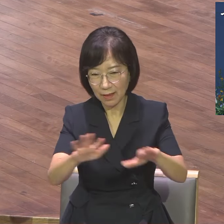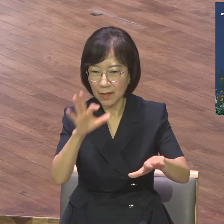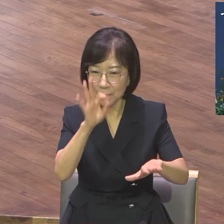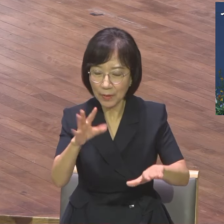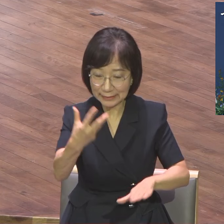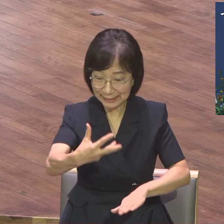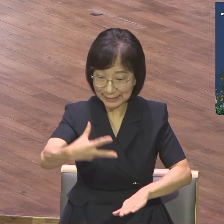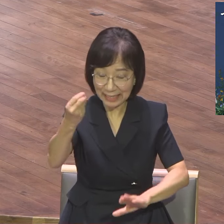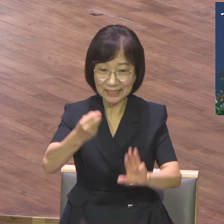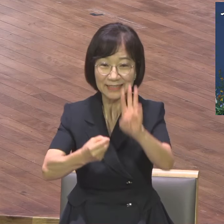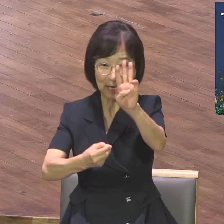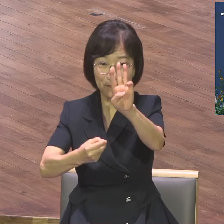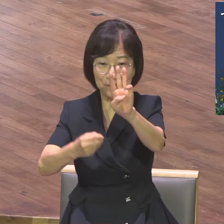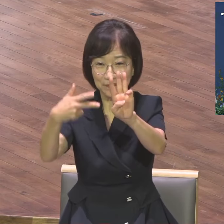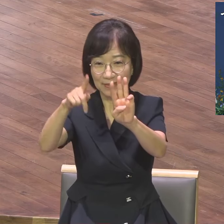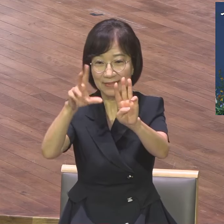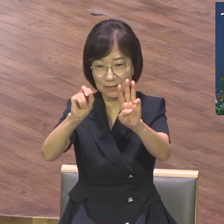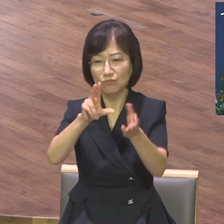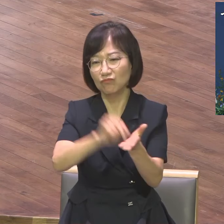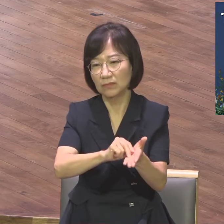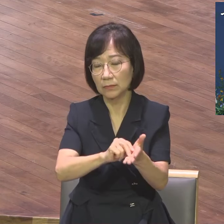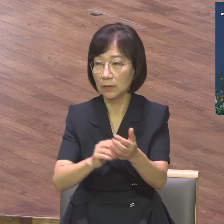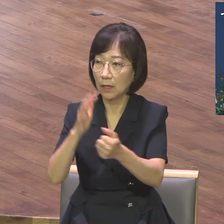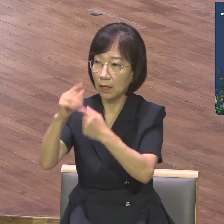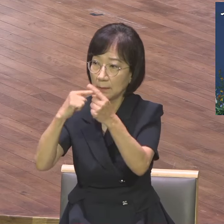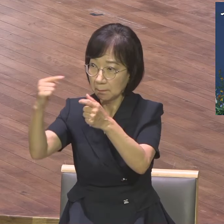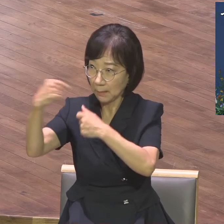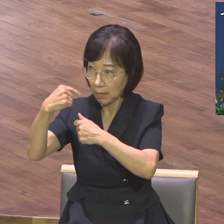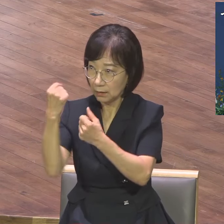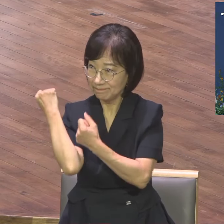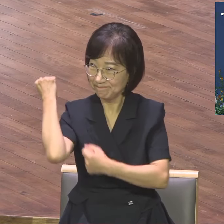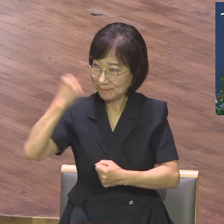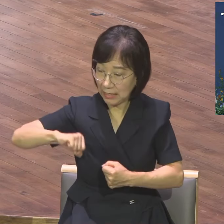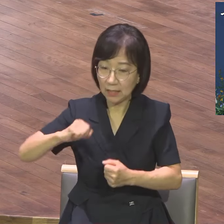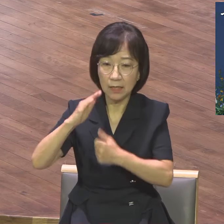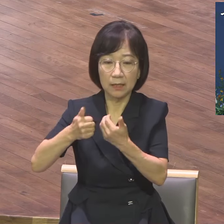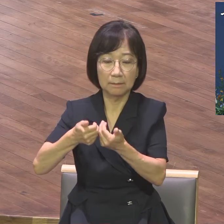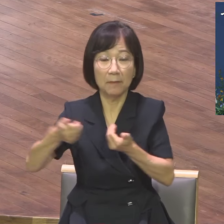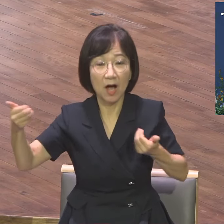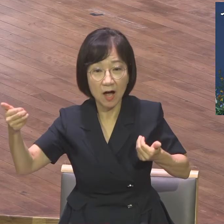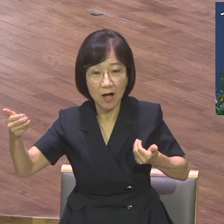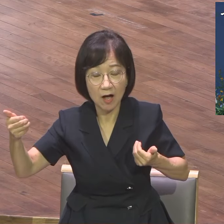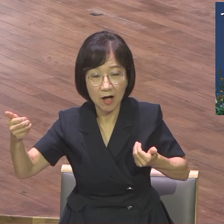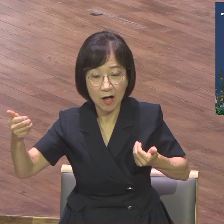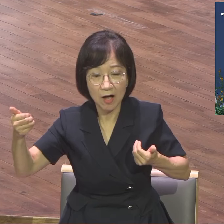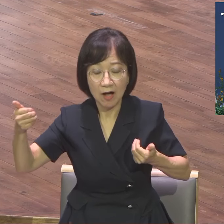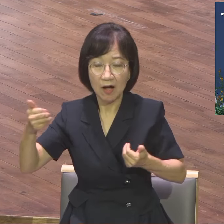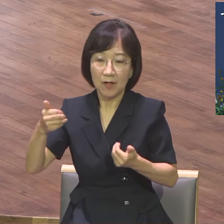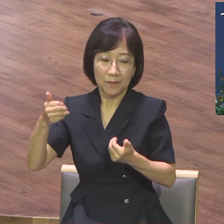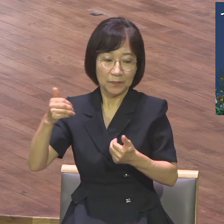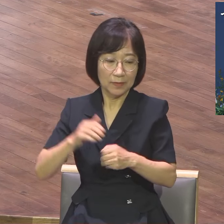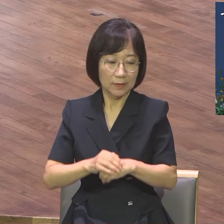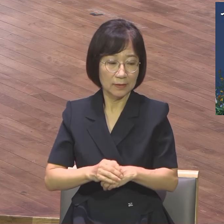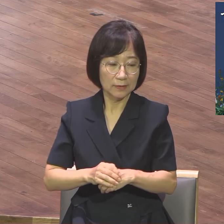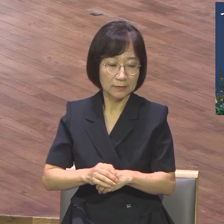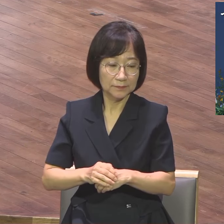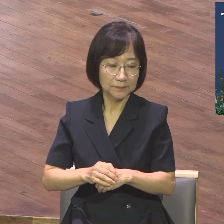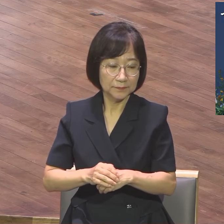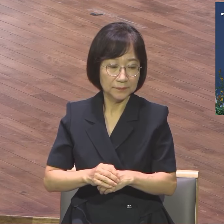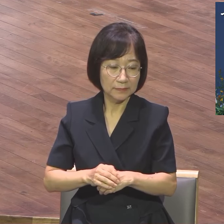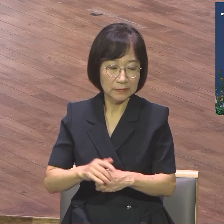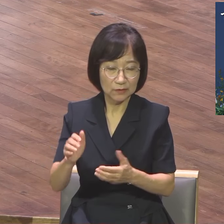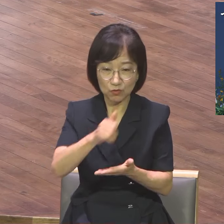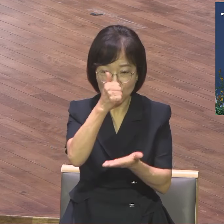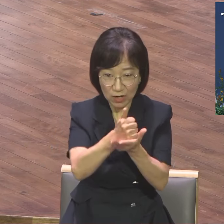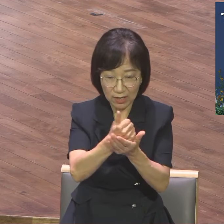곧 하나님의 이 말씀에 불순종해서 하나님을 떠나게 되고 하나님의 말씀을 떠나게 되니까